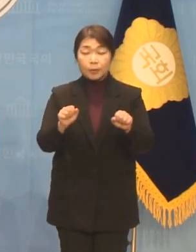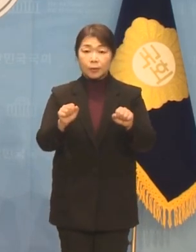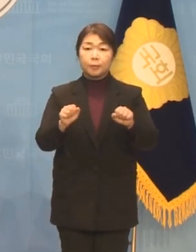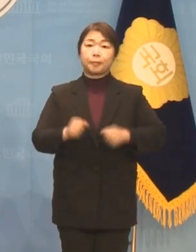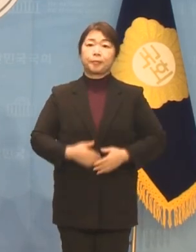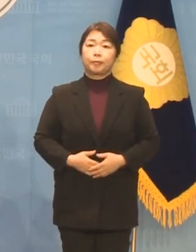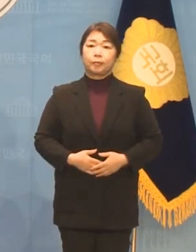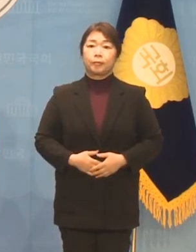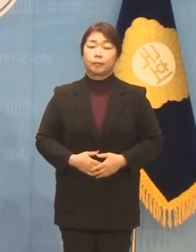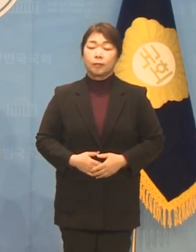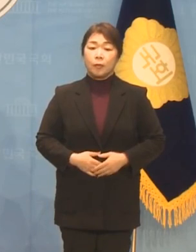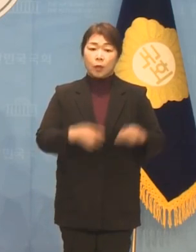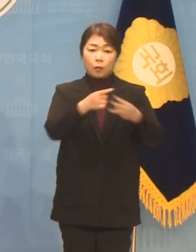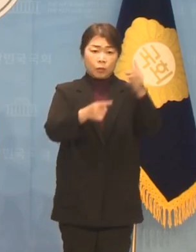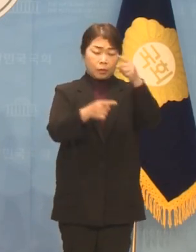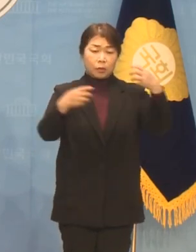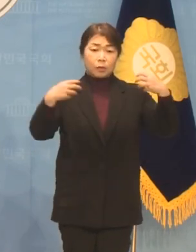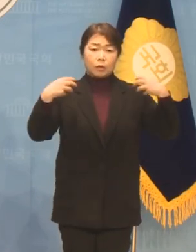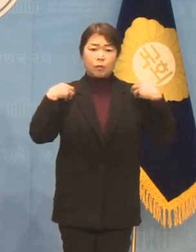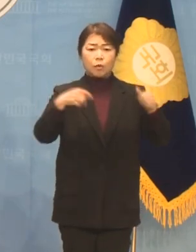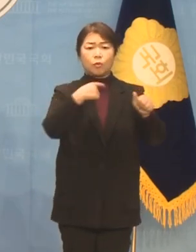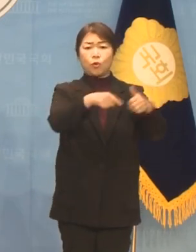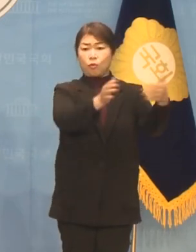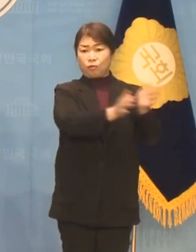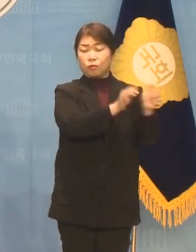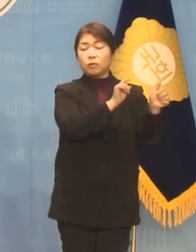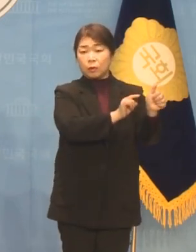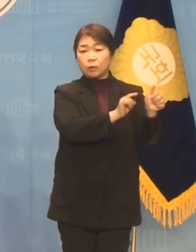안녕하십니까. 윤석열 정부의 교육부가